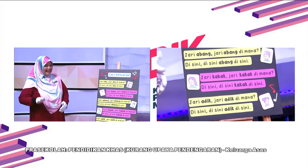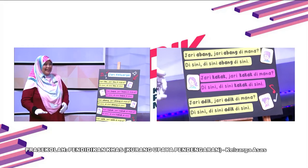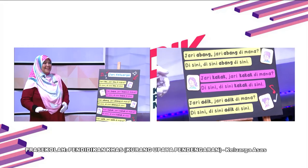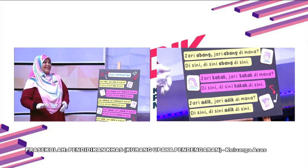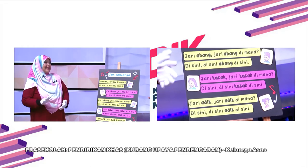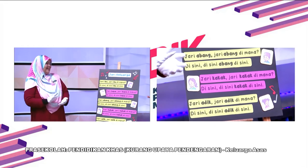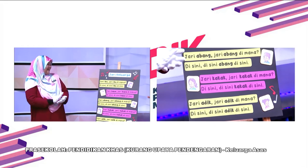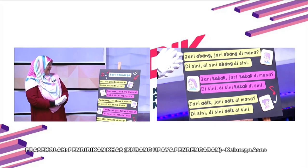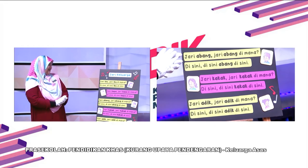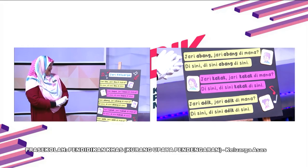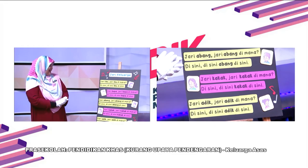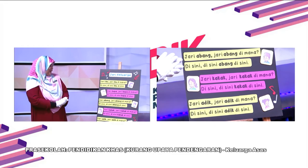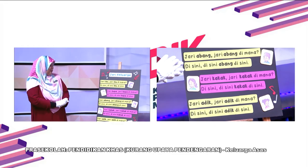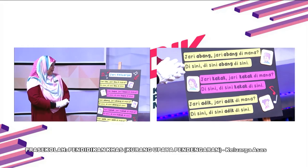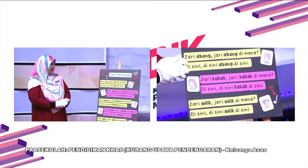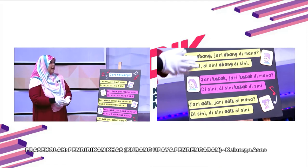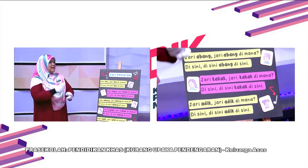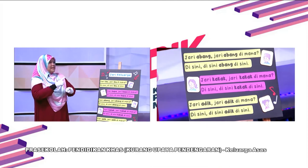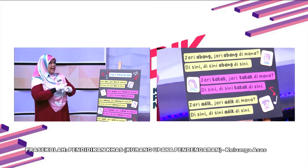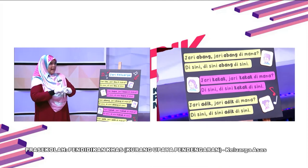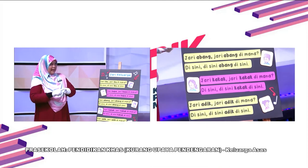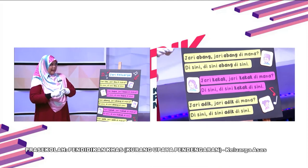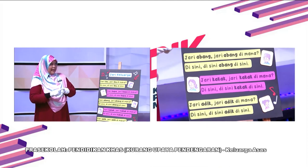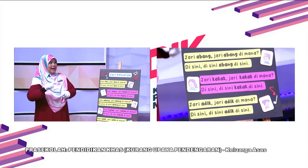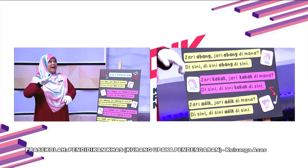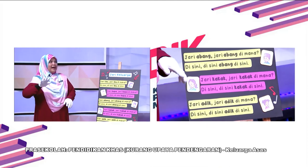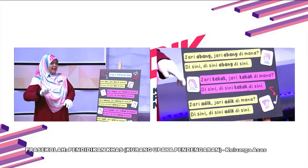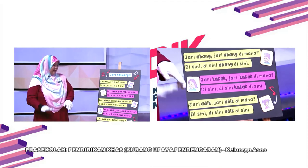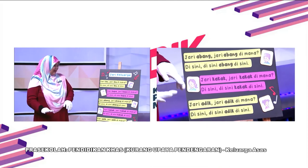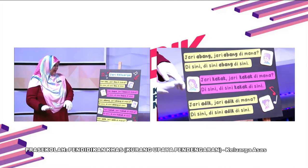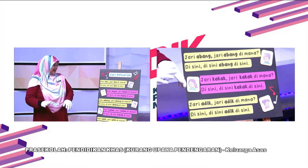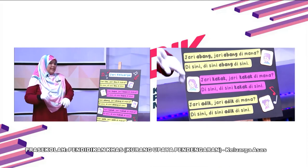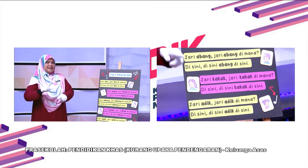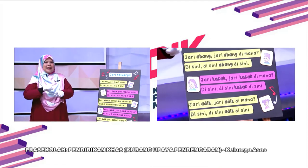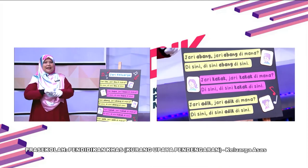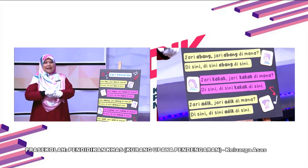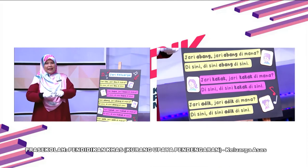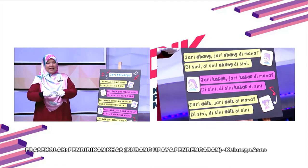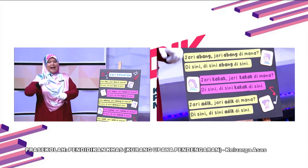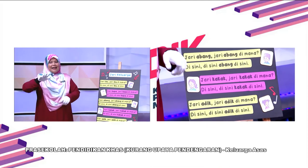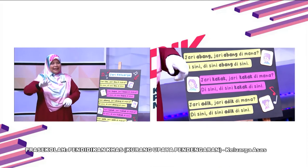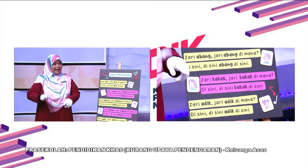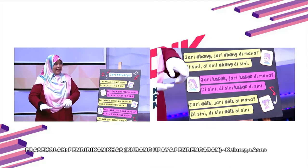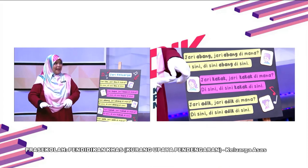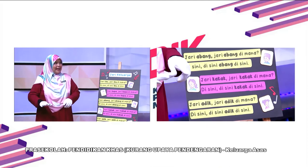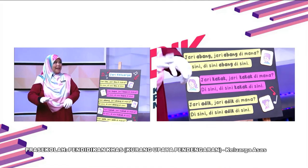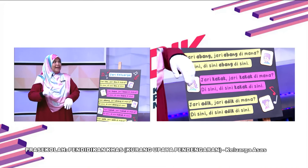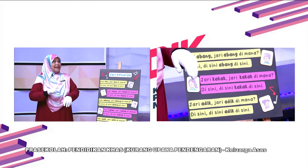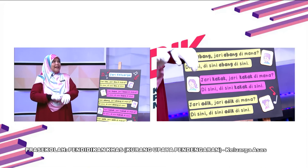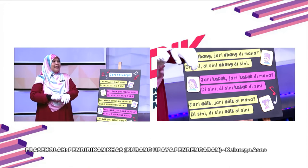ingatkah dengan jari Ade sehari Adik di